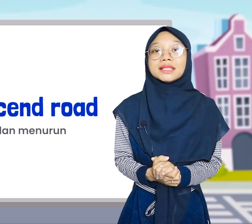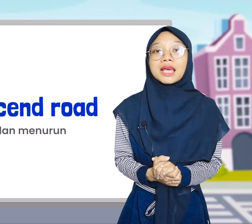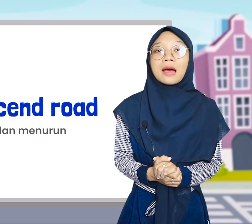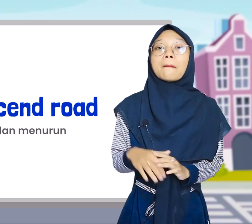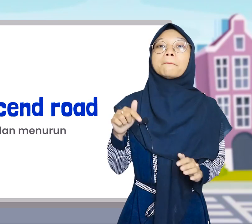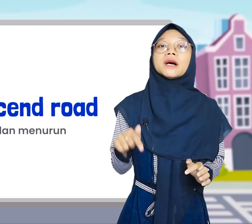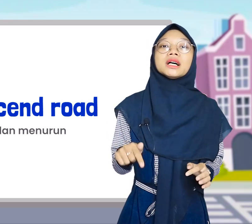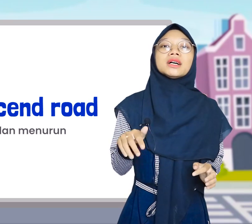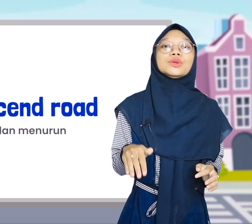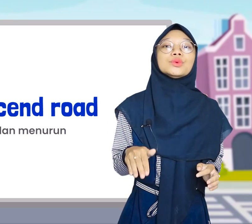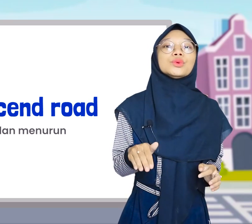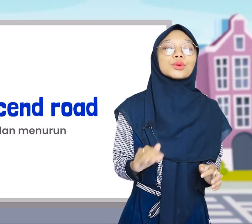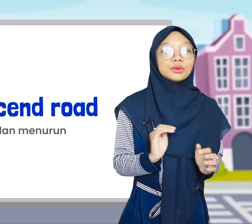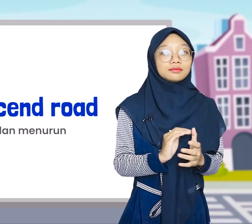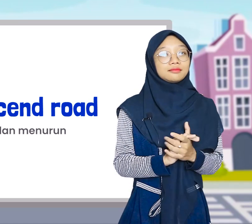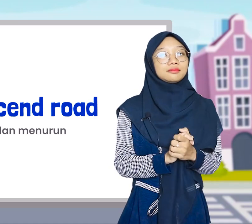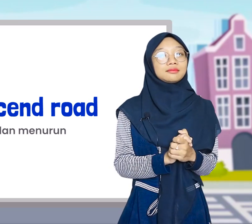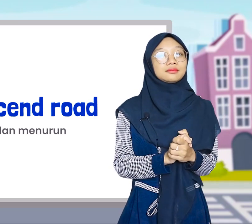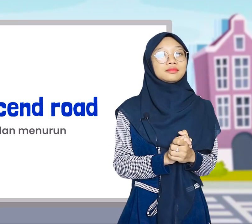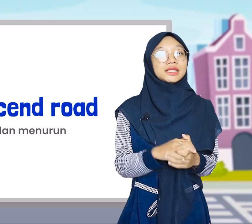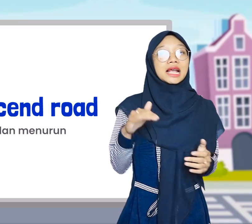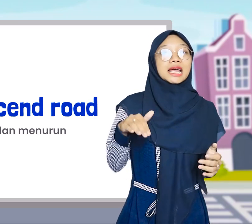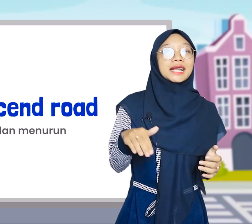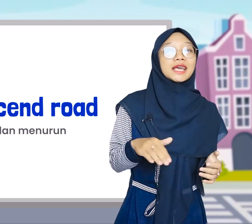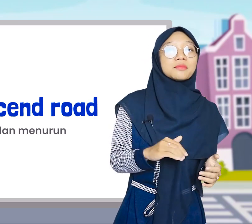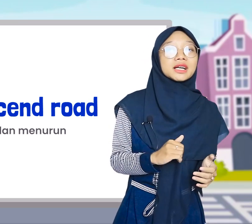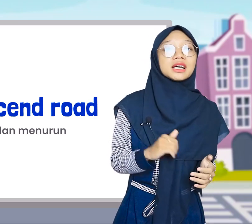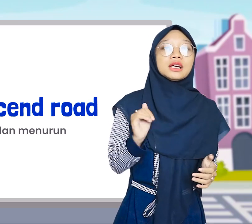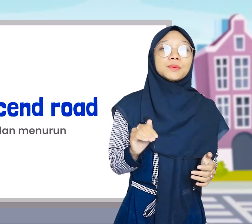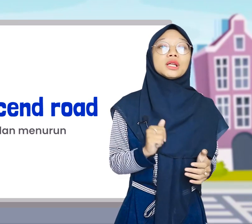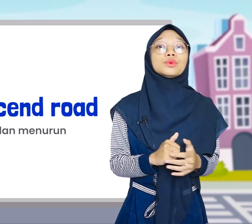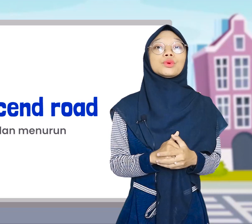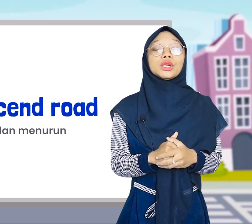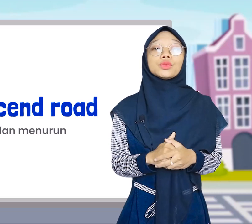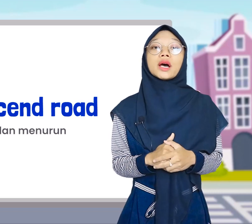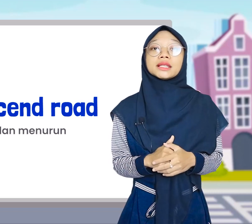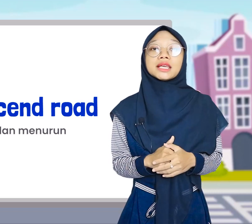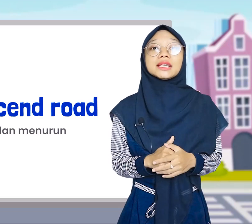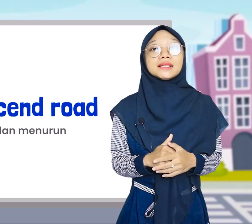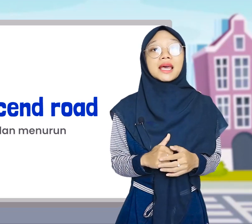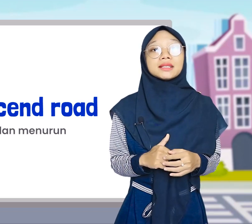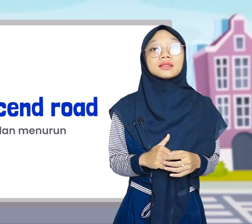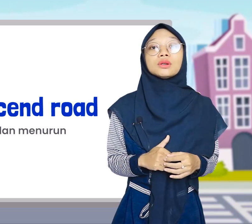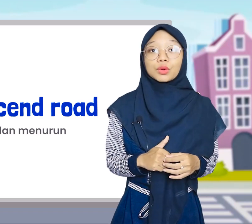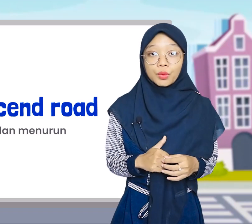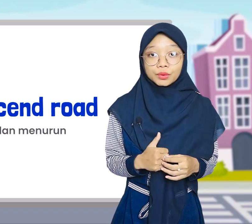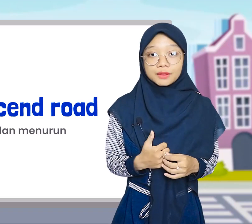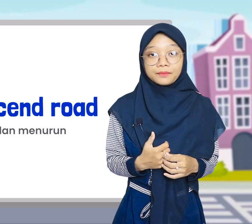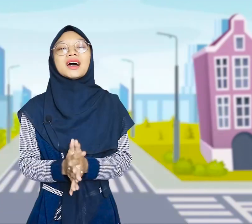artinya menurun. Jalanan yang menurun itu artinya descent road.